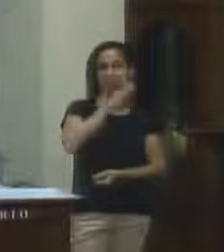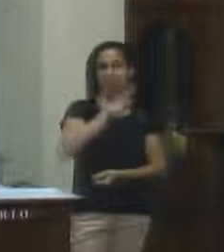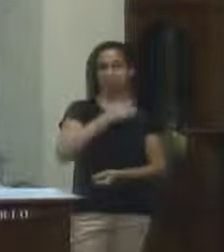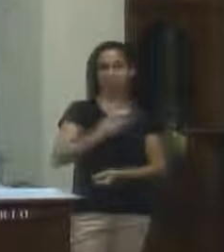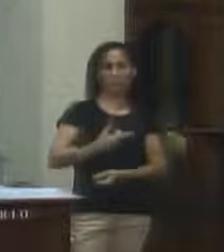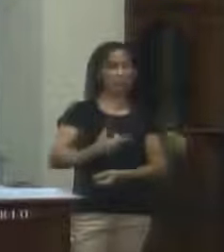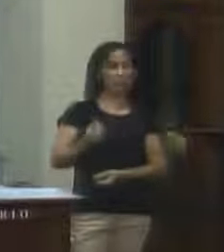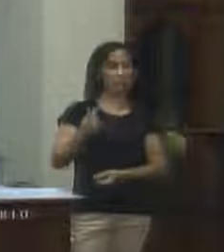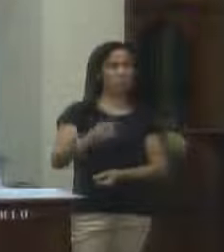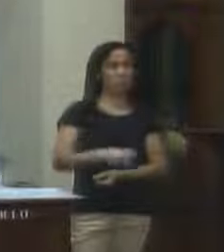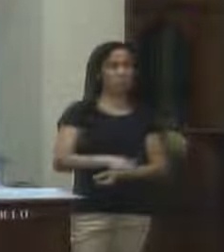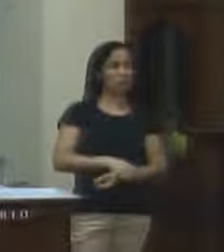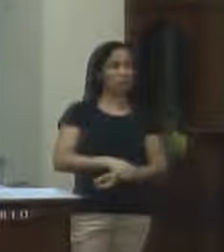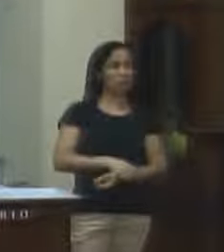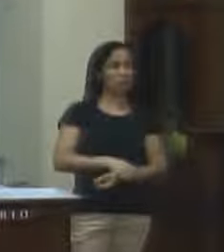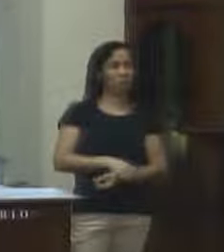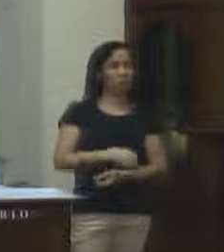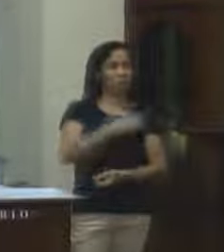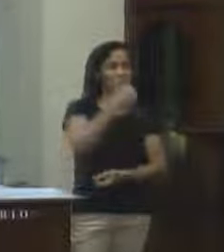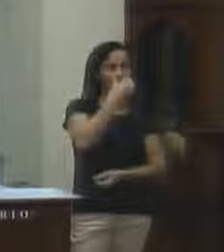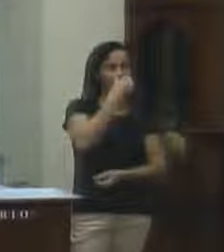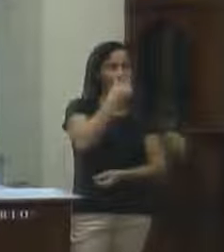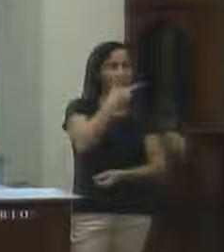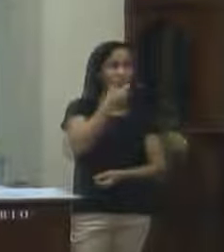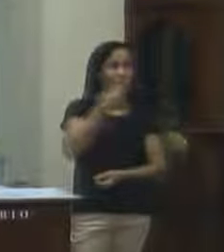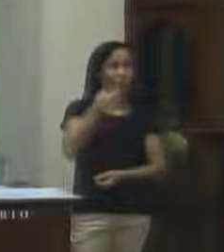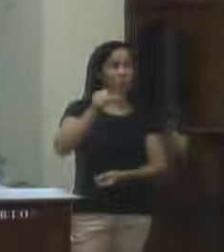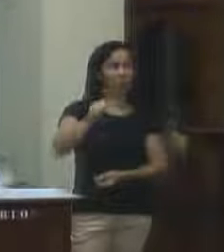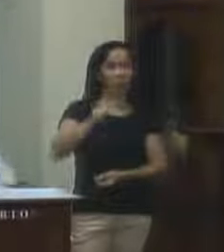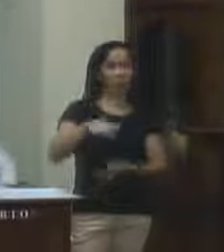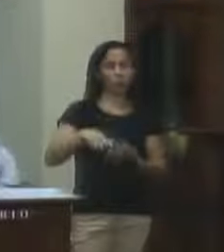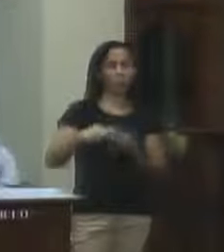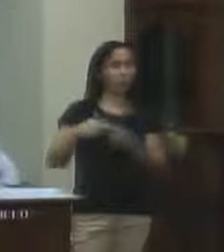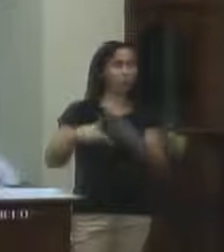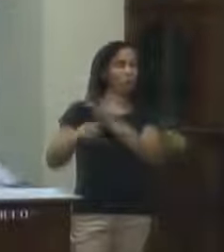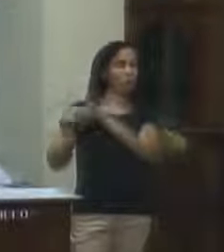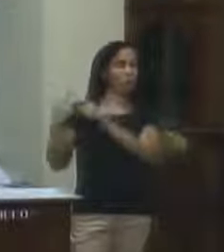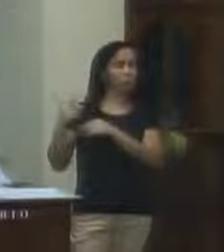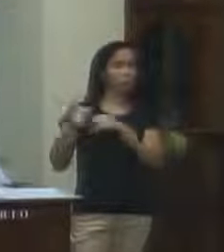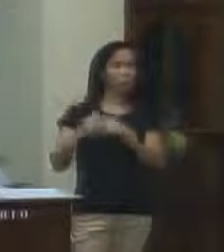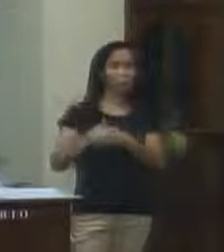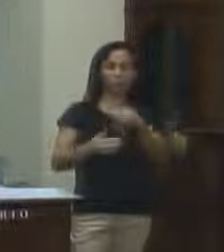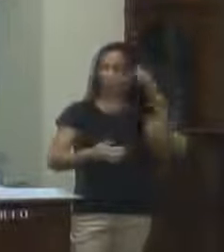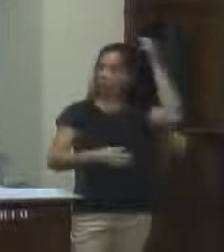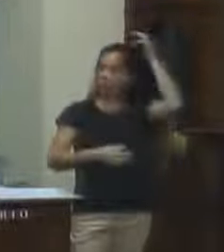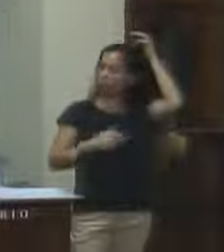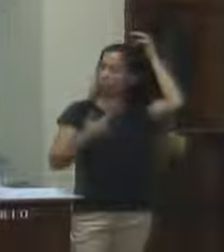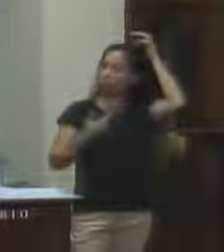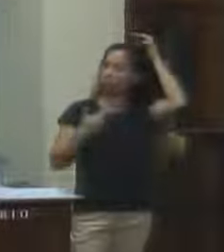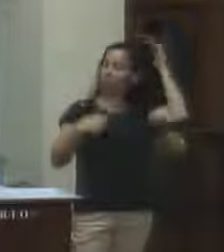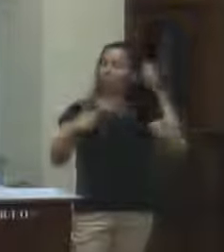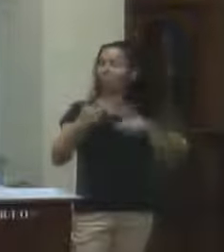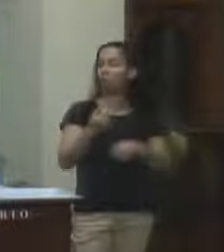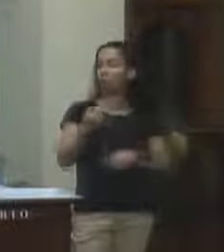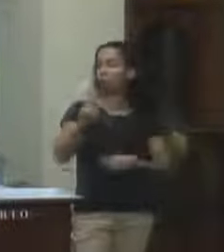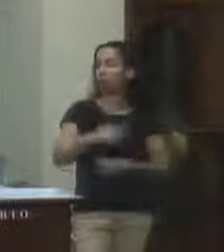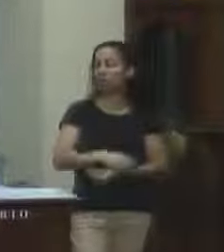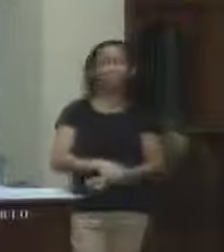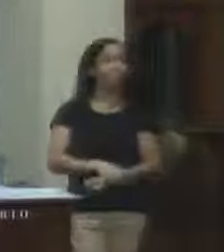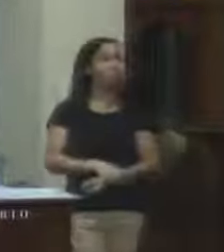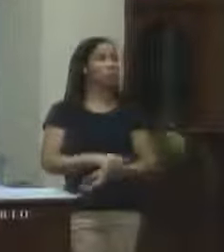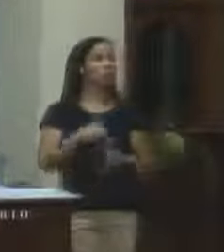absurdamente? Esse valor começou agora em 2018, nos governos anteriores não tinha. Tá, da onde que saiu esse valor? Igual eu